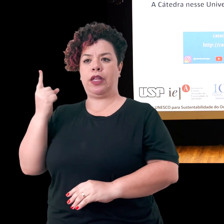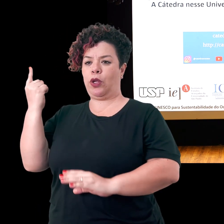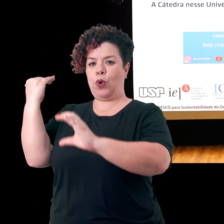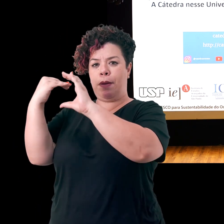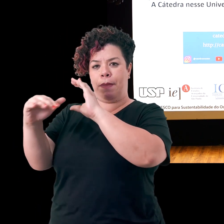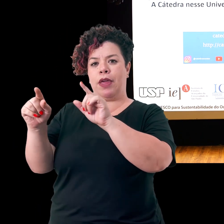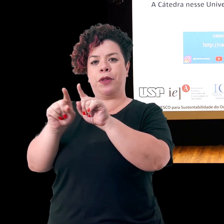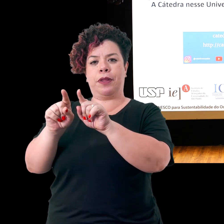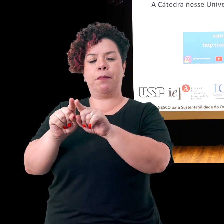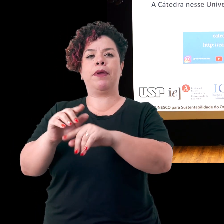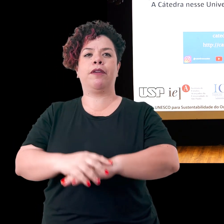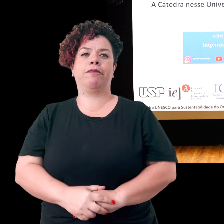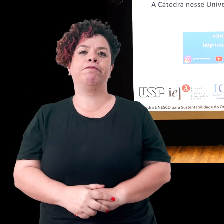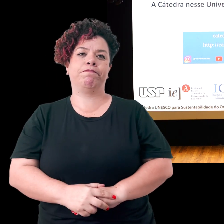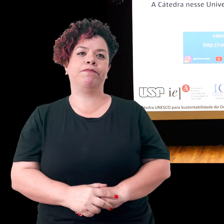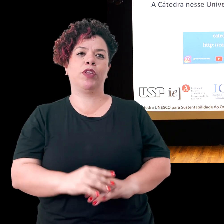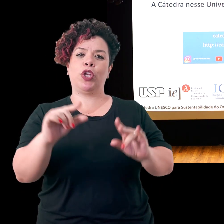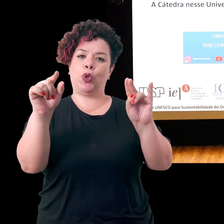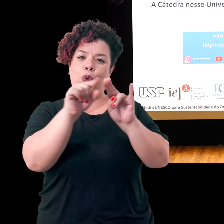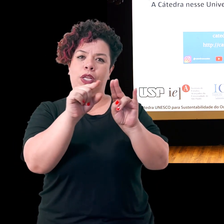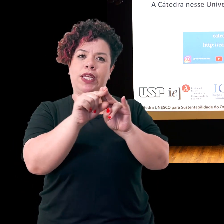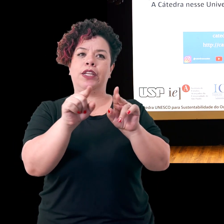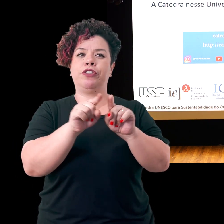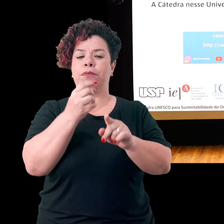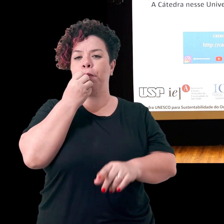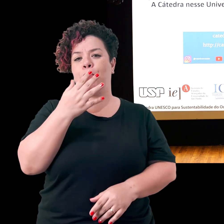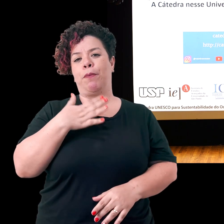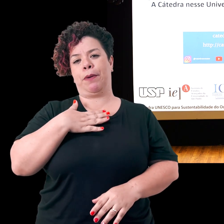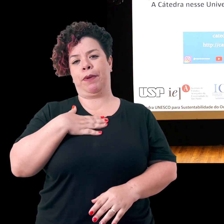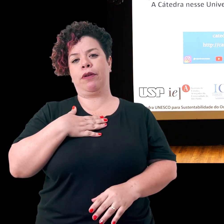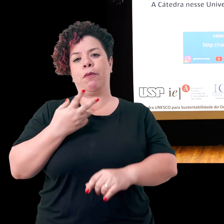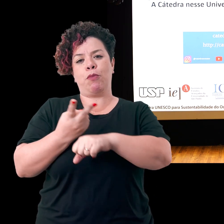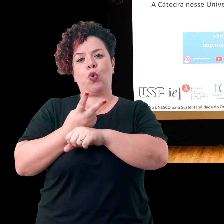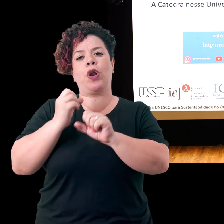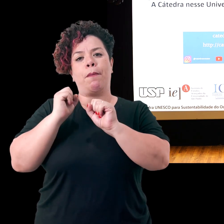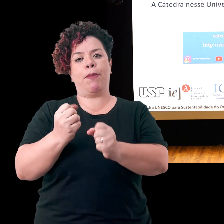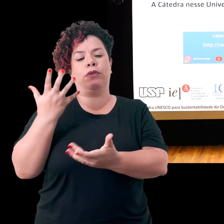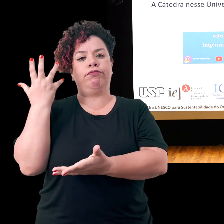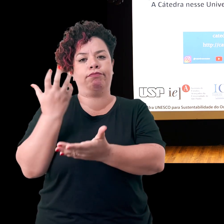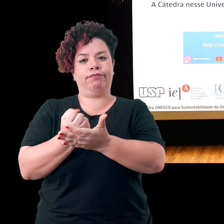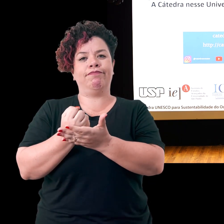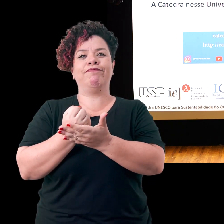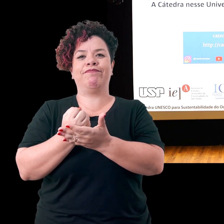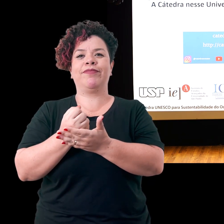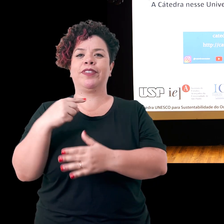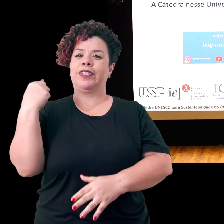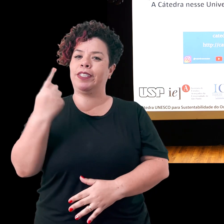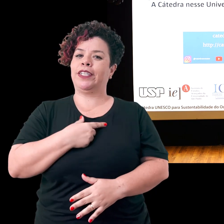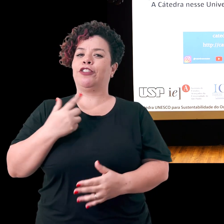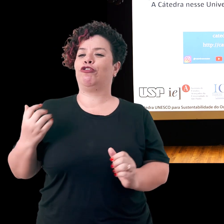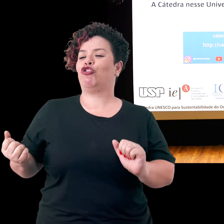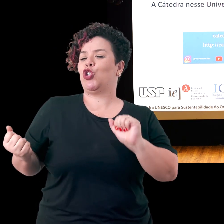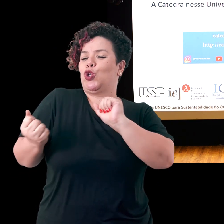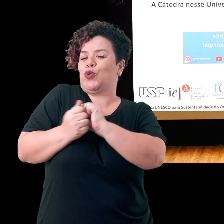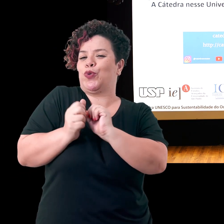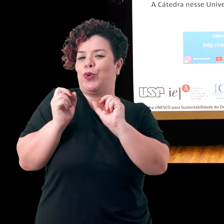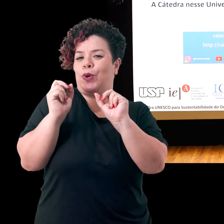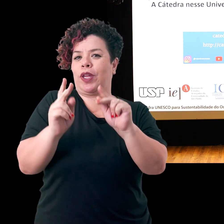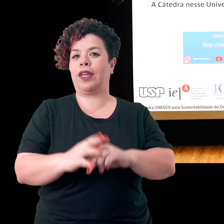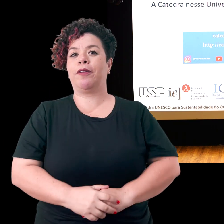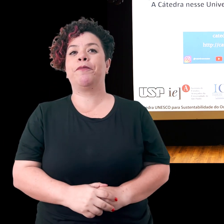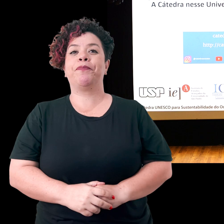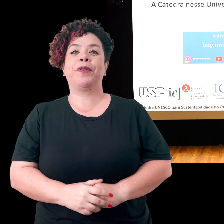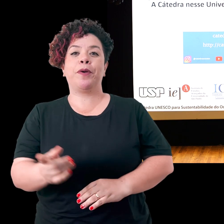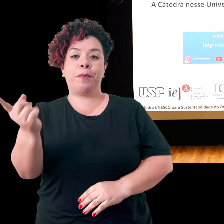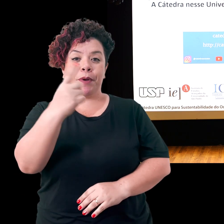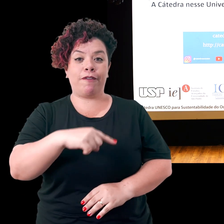meu nome, @usp.br, o LinkedIn tem funcionado bem. É só me procurar lá, adicionar, que a gente fica conectado. E,